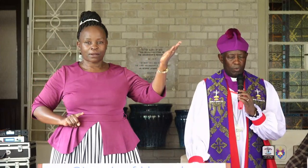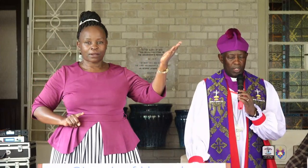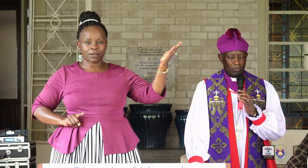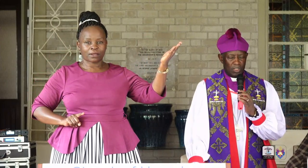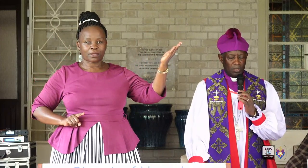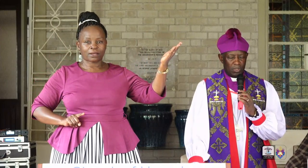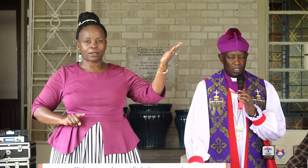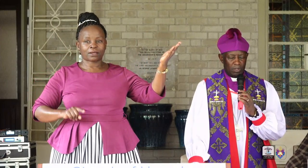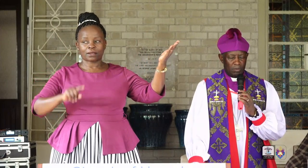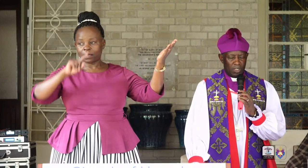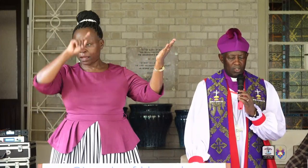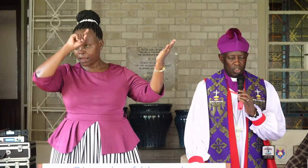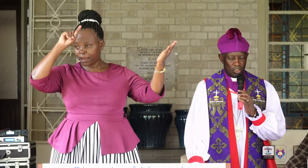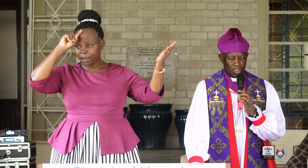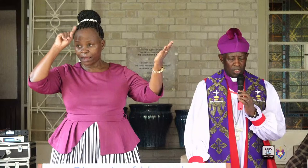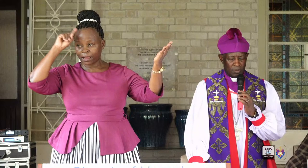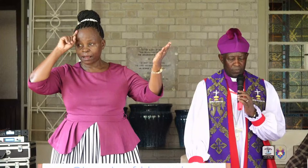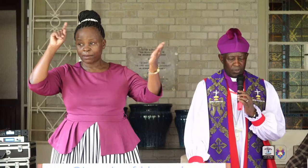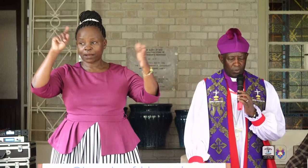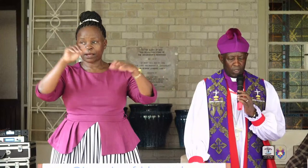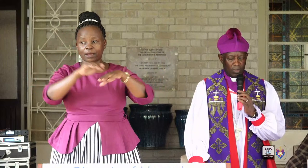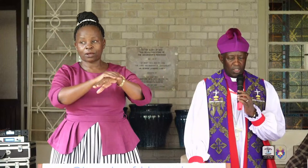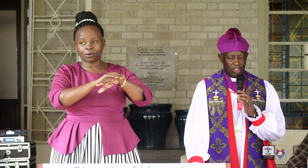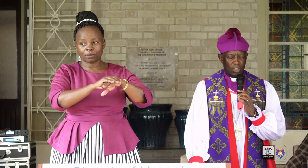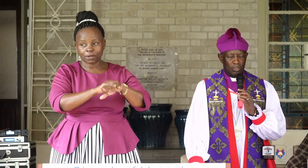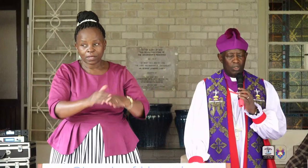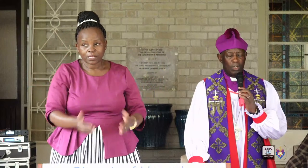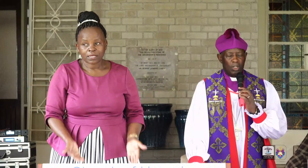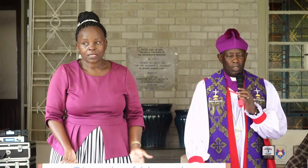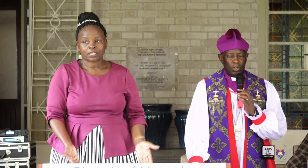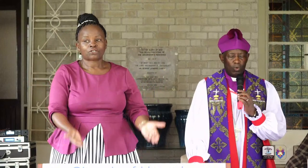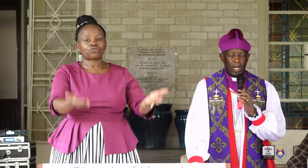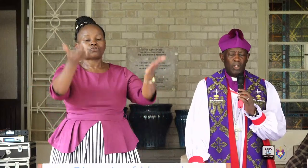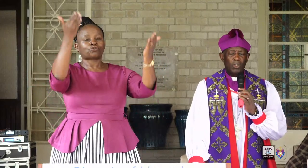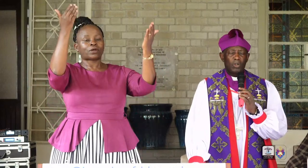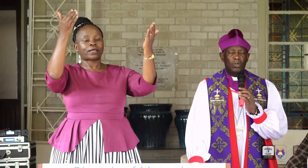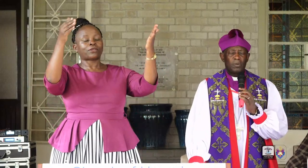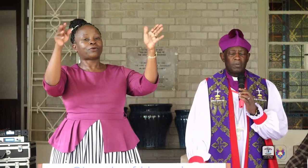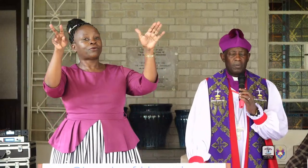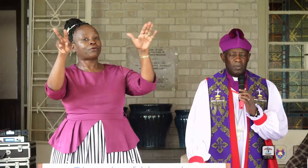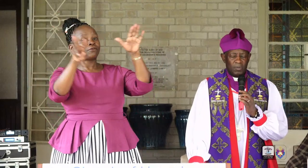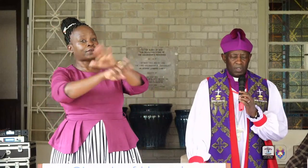Ronald Mwenda Mutebi ne mama Nakinda twayo Katikkiro twayo